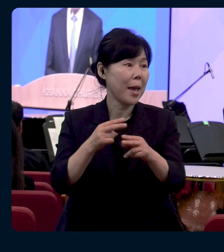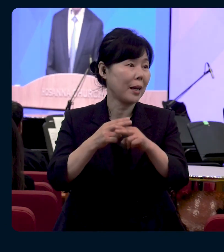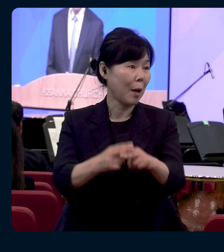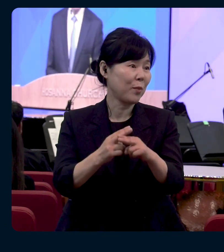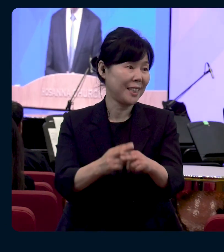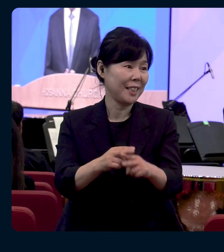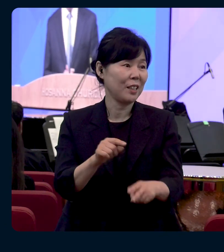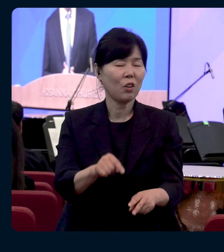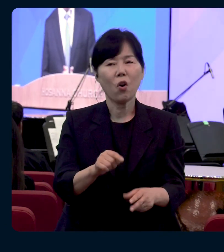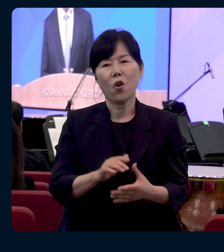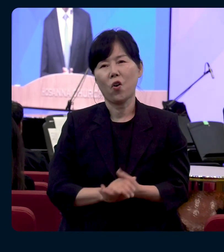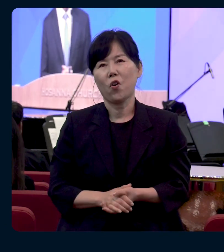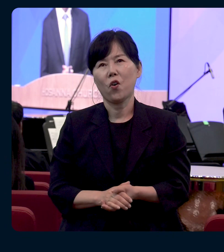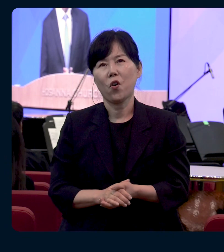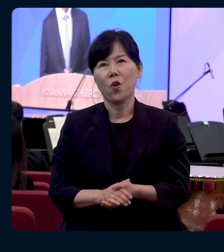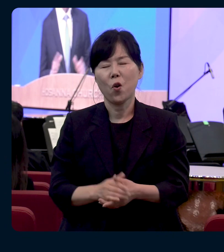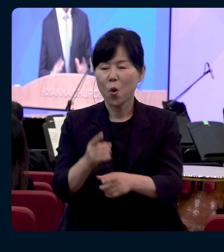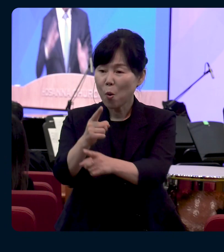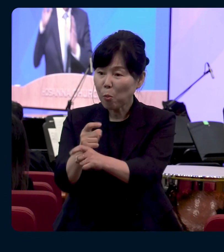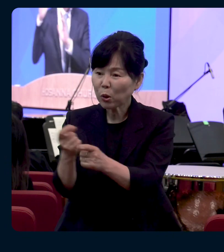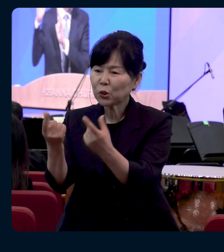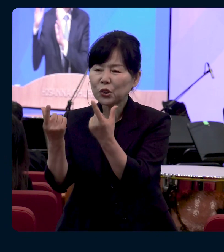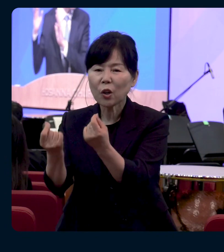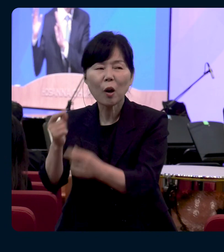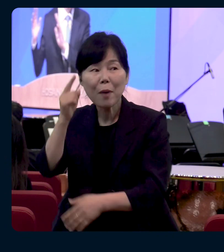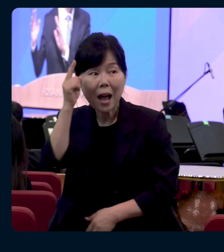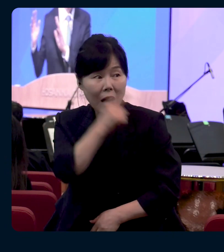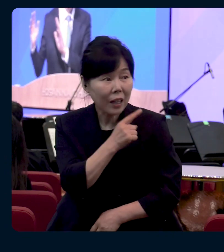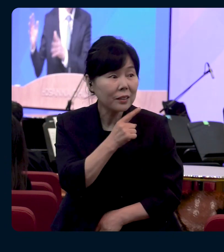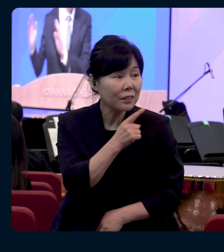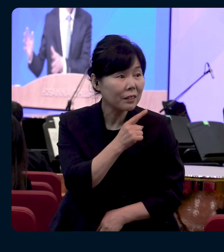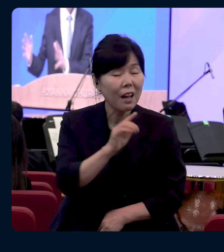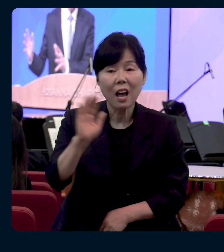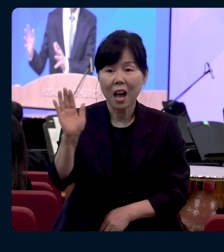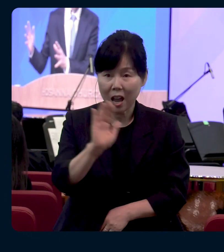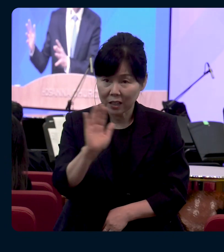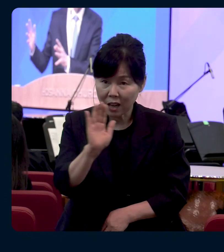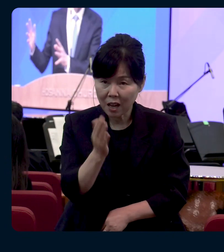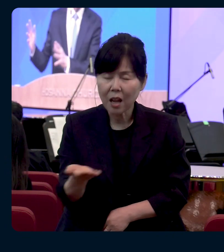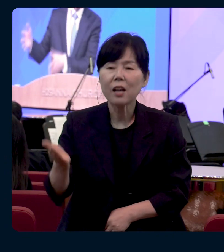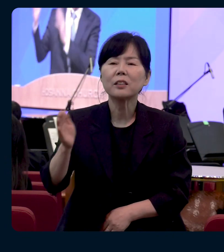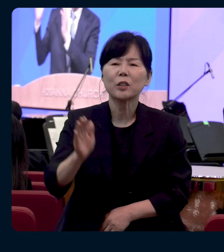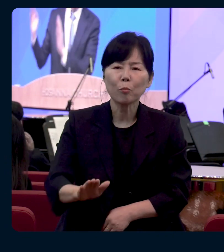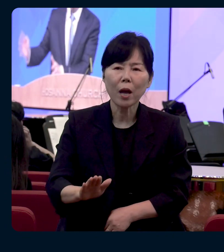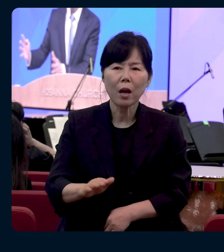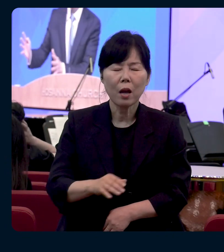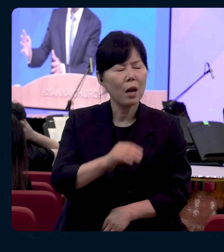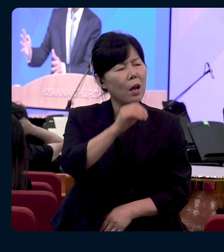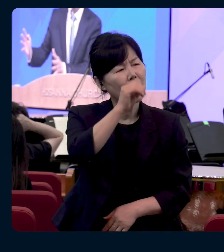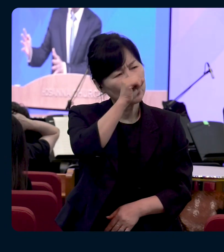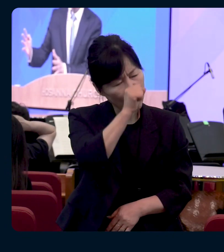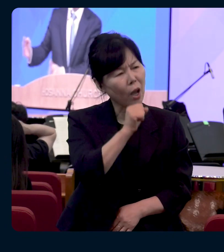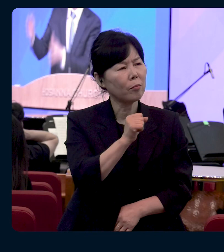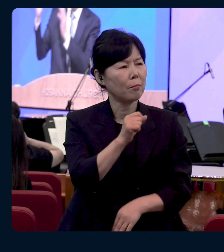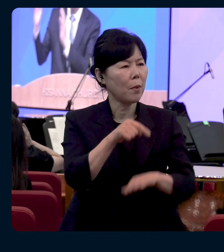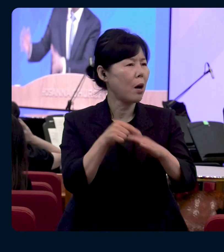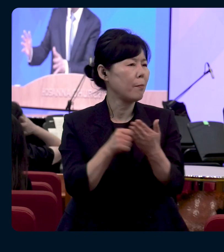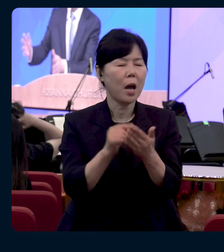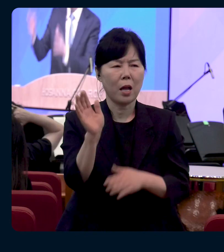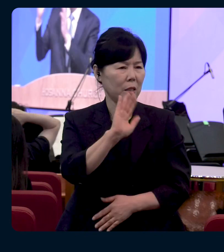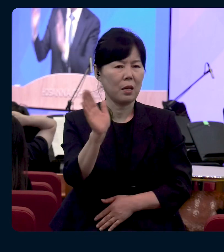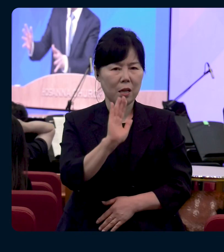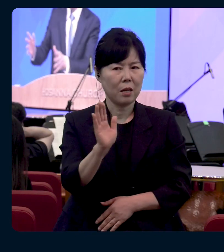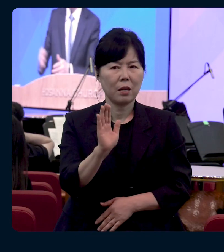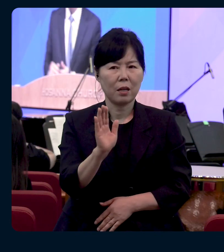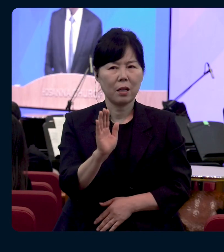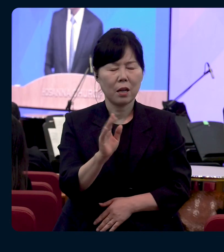것, 이것은요, 복수와 같이 이렇게 악한 것은 아니라고 할지라도 절대로 선한 게 아니죠. 거의 똑같습니다.